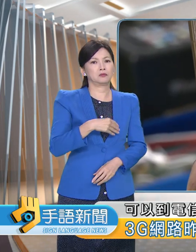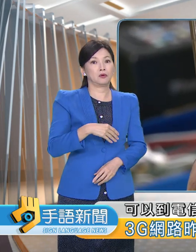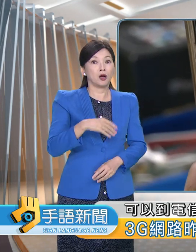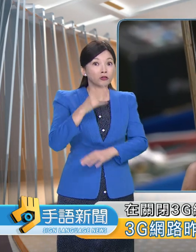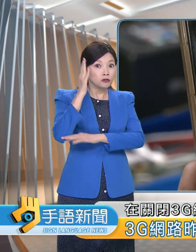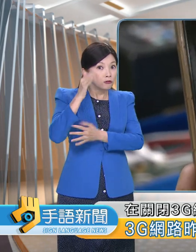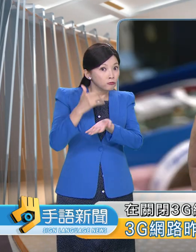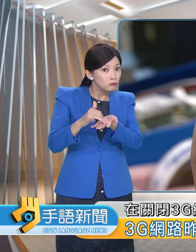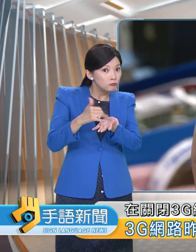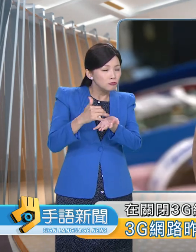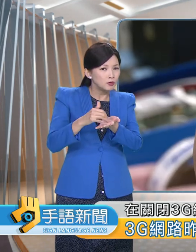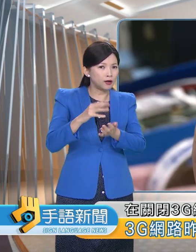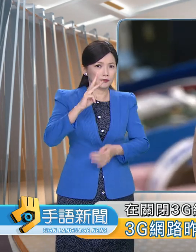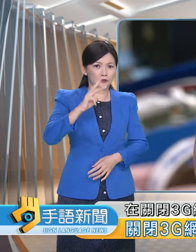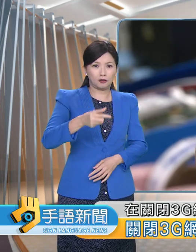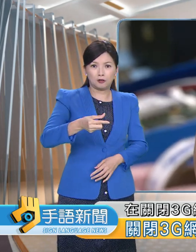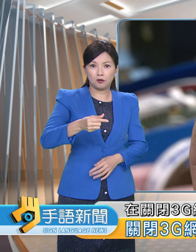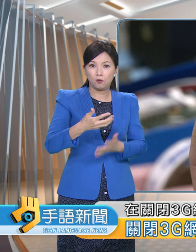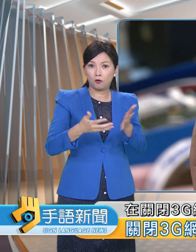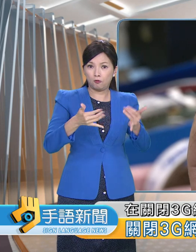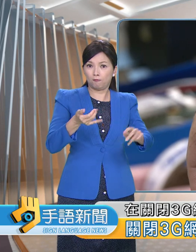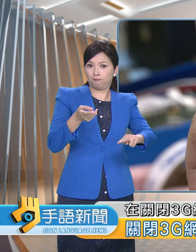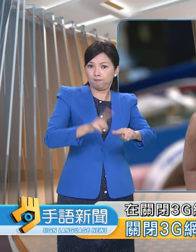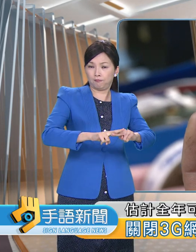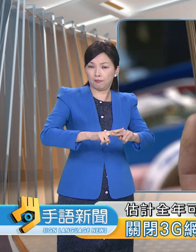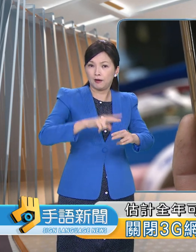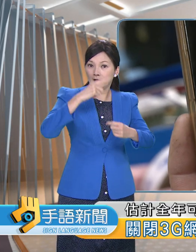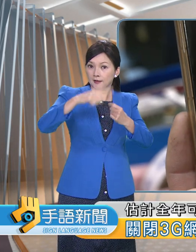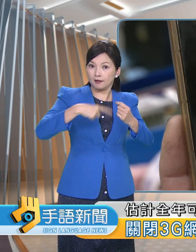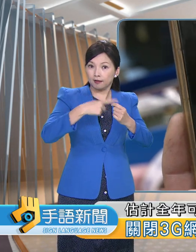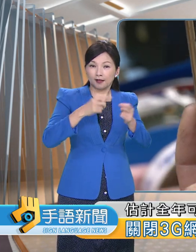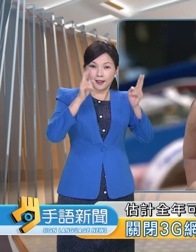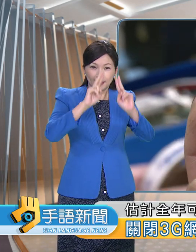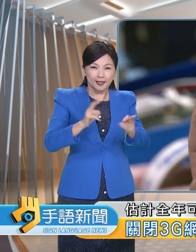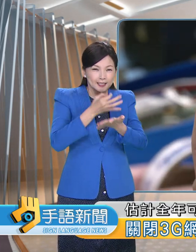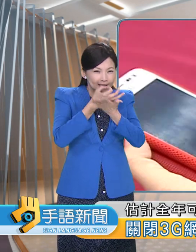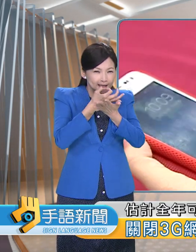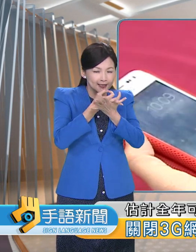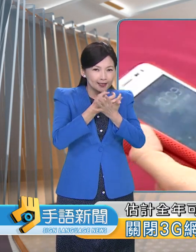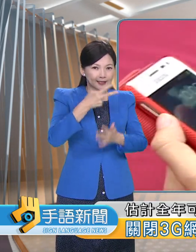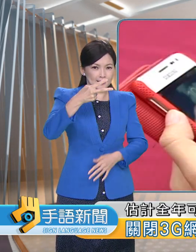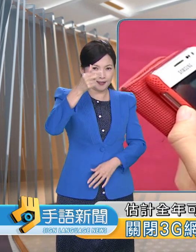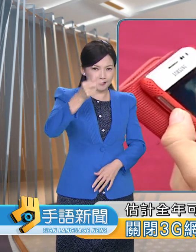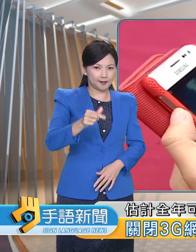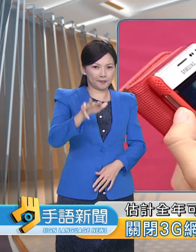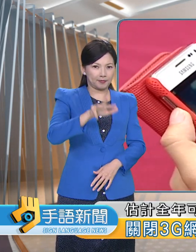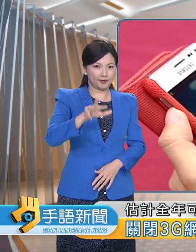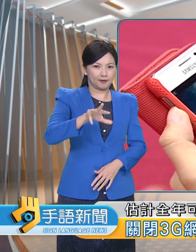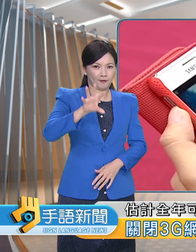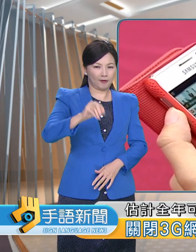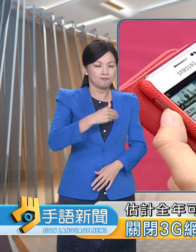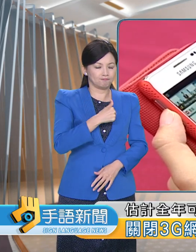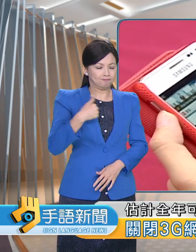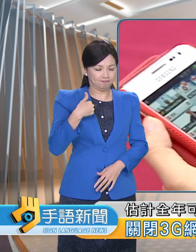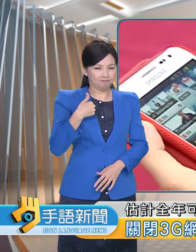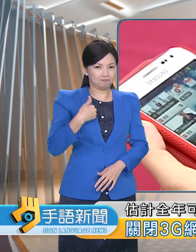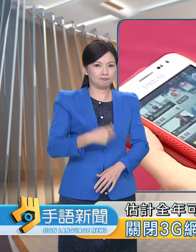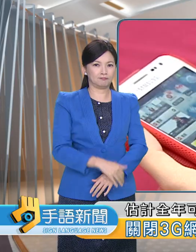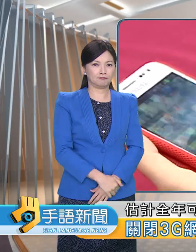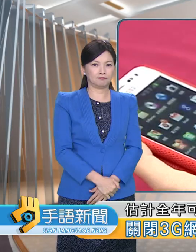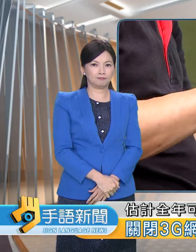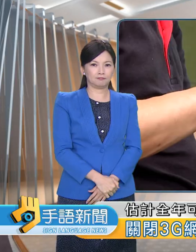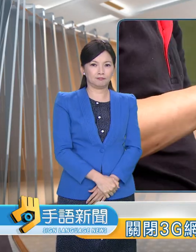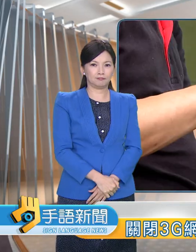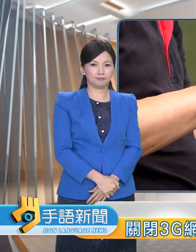益。在关闭 3G 网路后，估计全年可以节省超过2.8亿度的电。